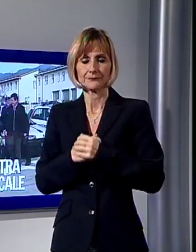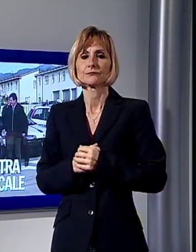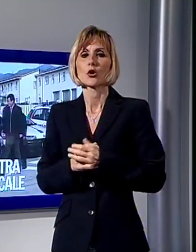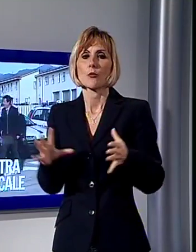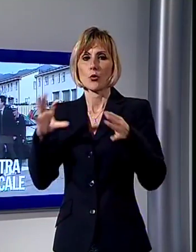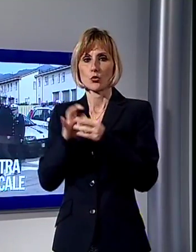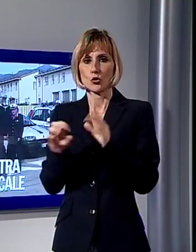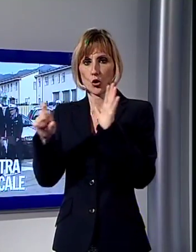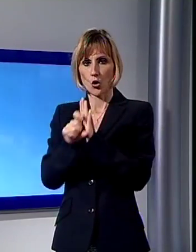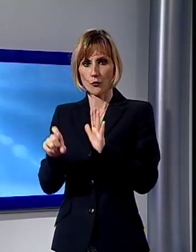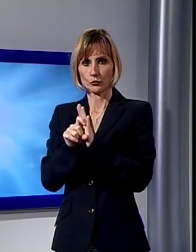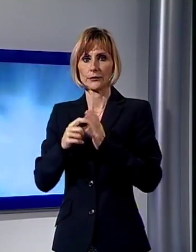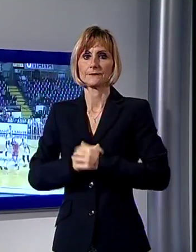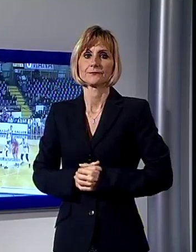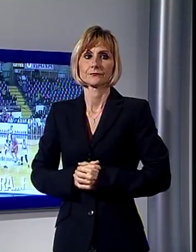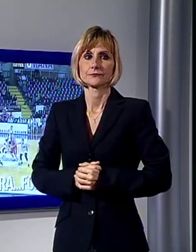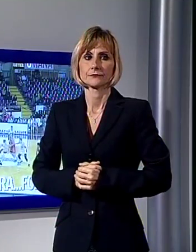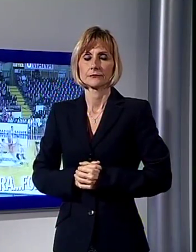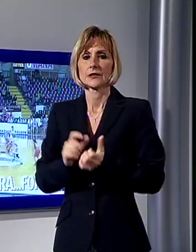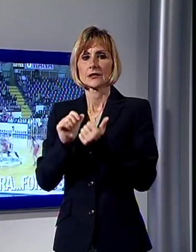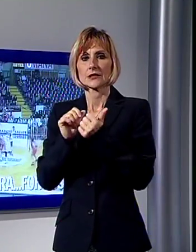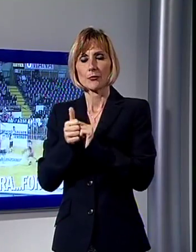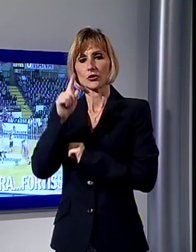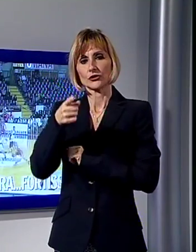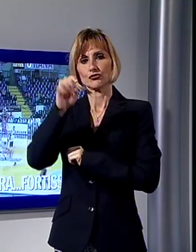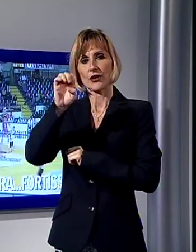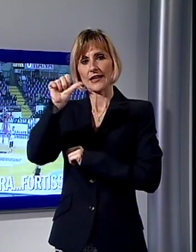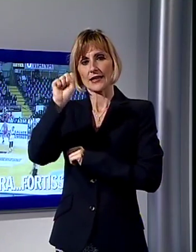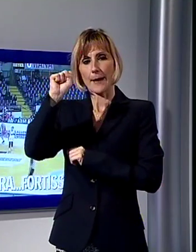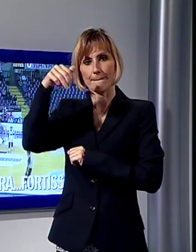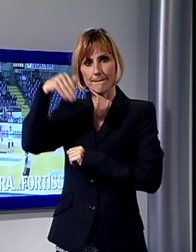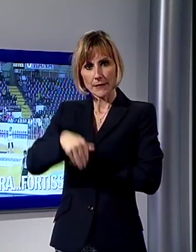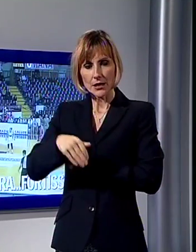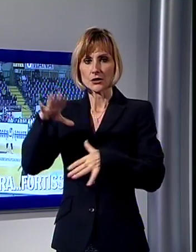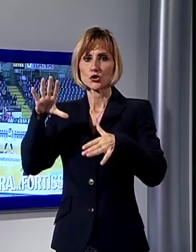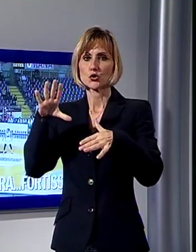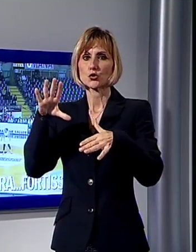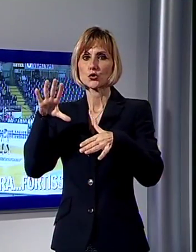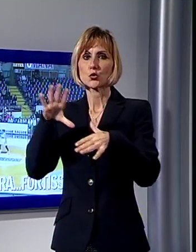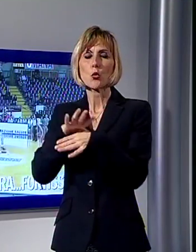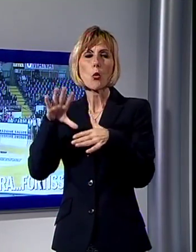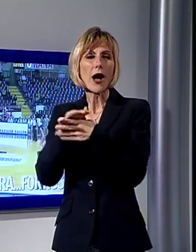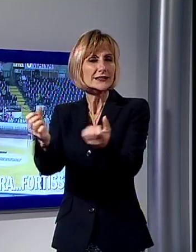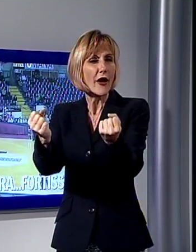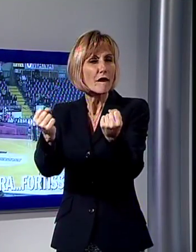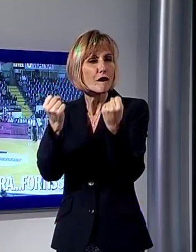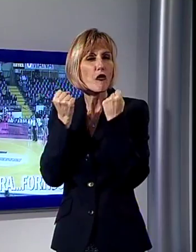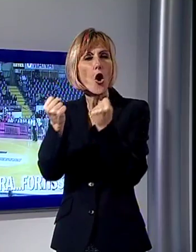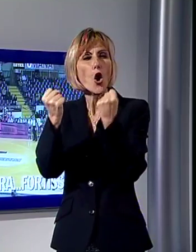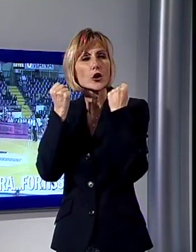Comuni. Lo sport Gesam Lemura, siete una squadra fortissime, la formazione di coach Diamanti